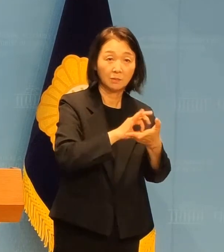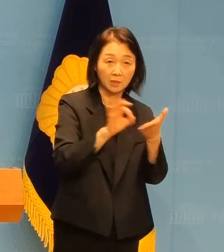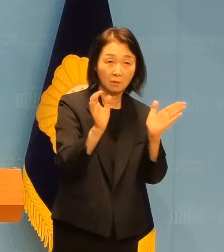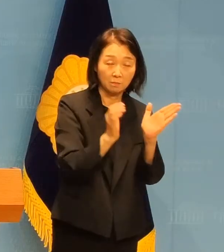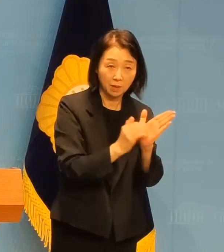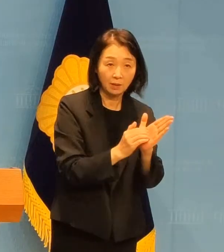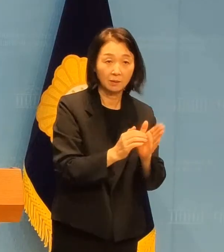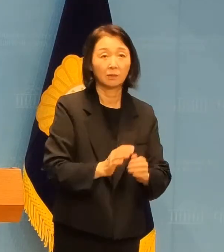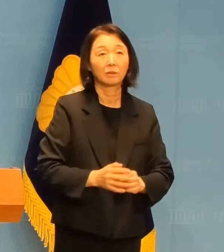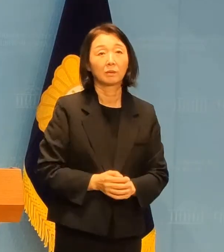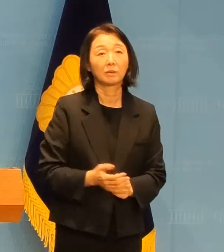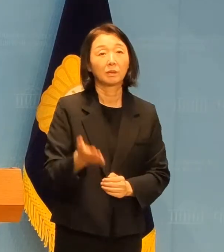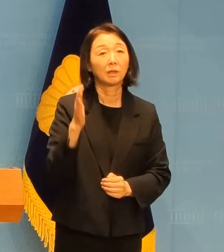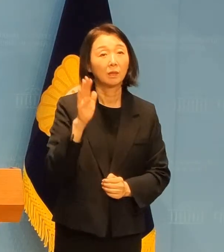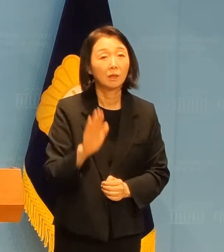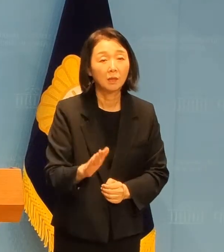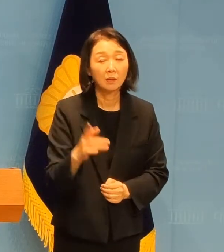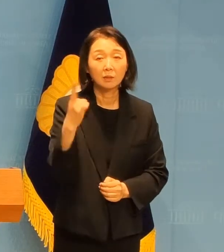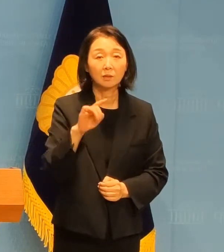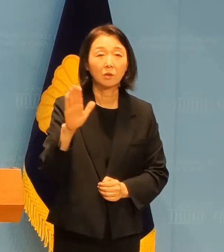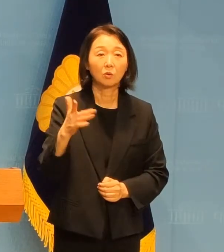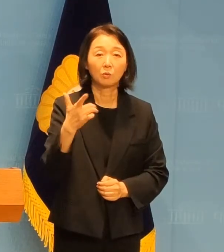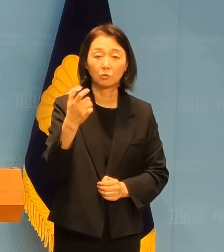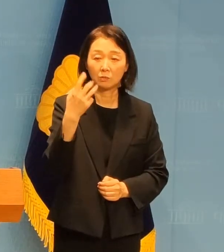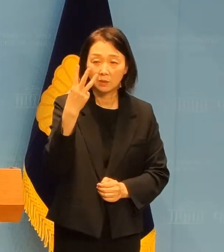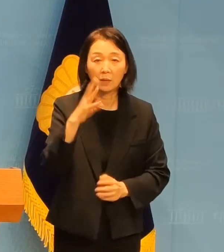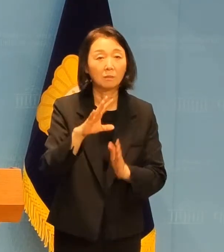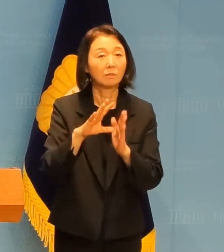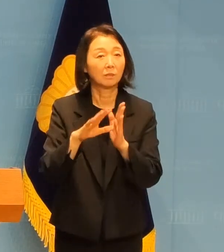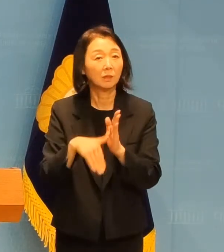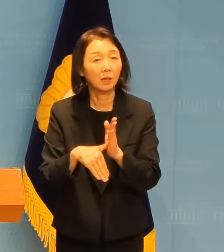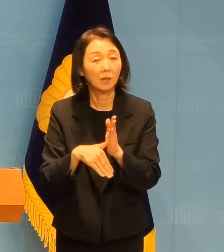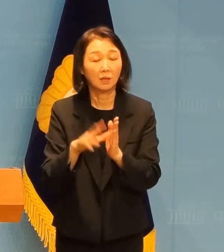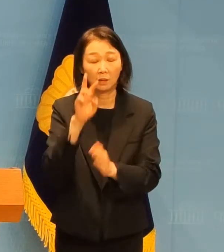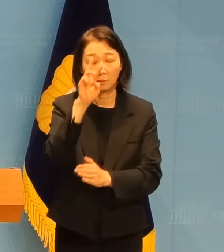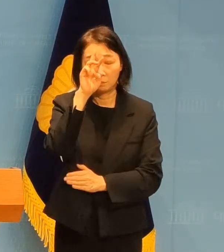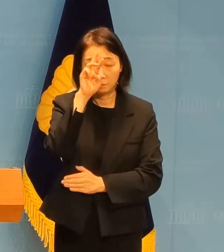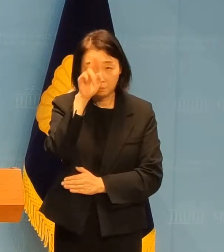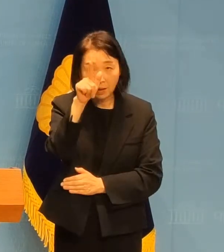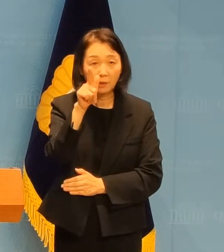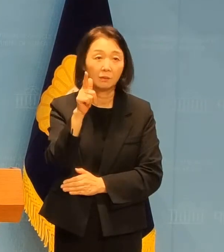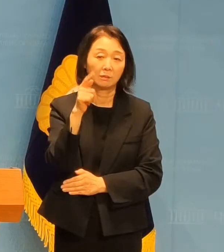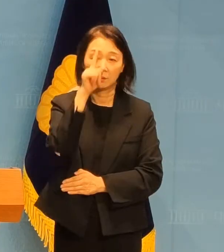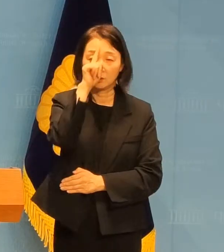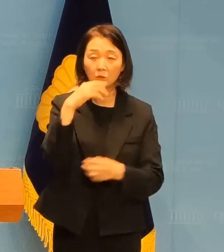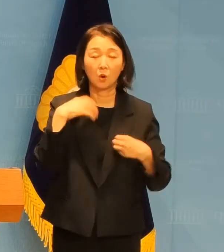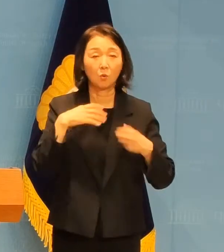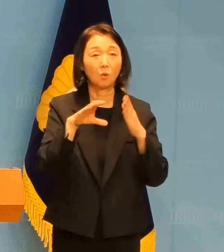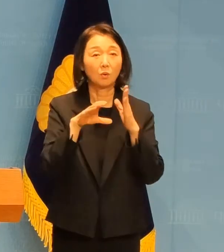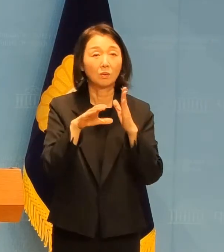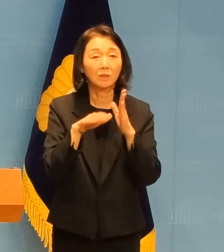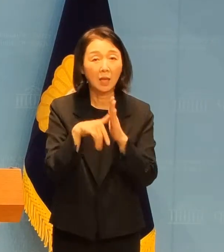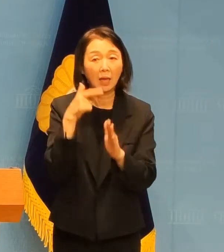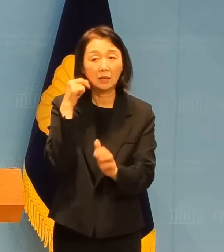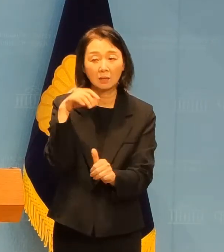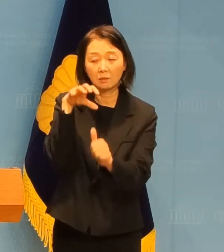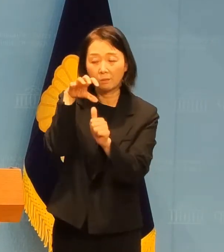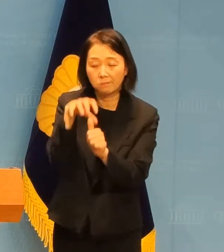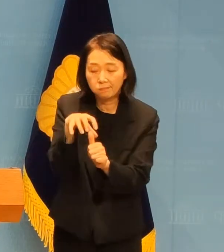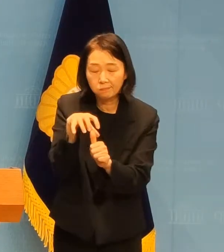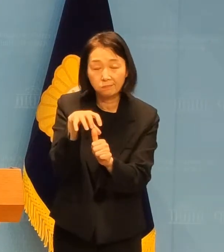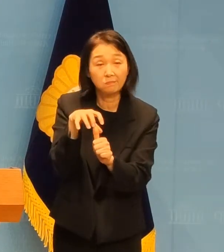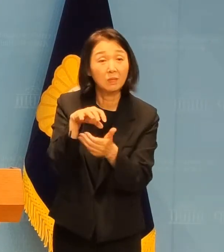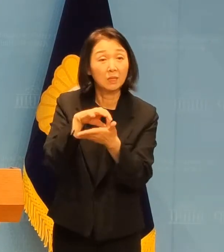왔습니다. 그러나 1963년 박정희 정권에서 일제 강점기